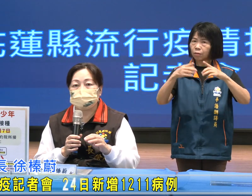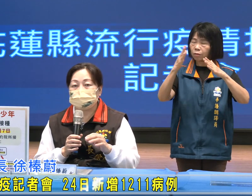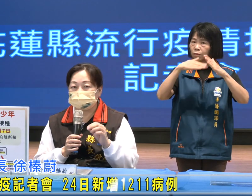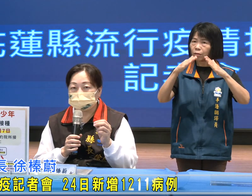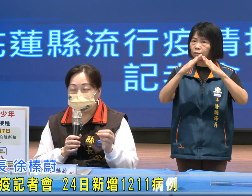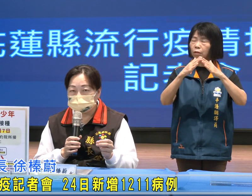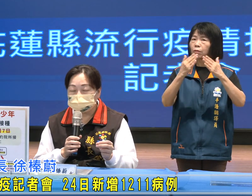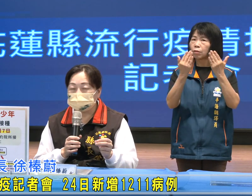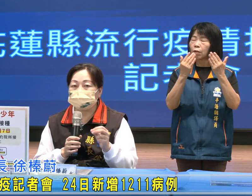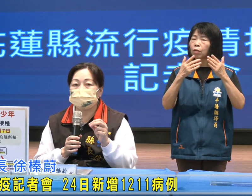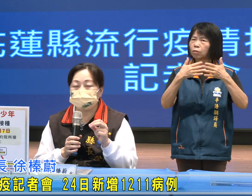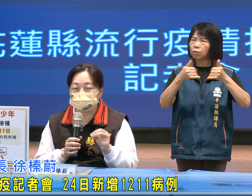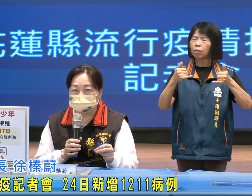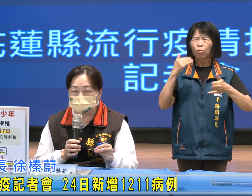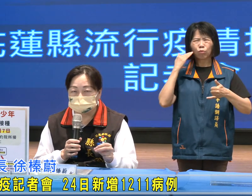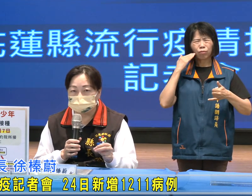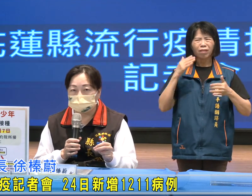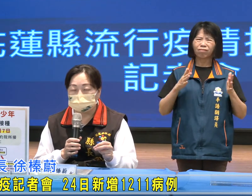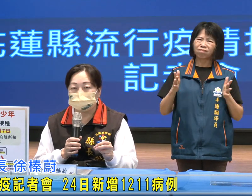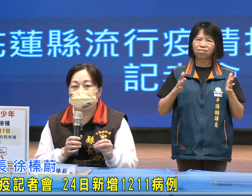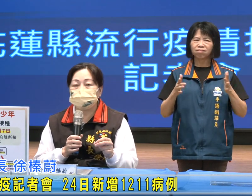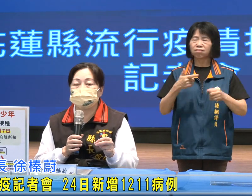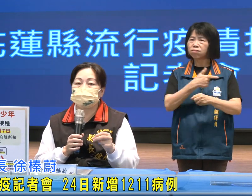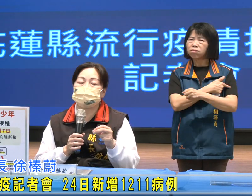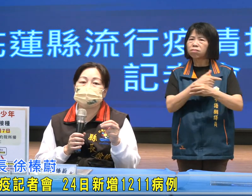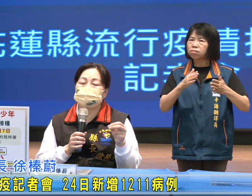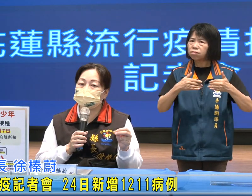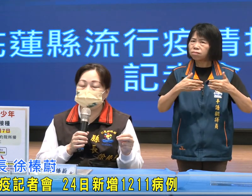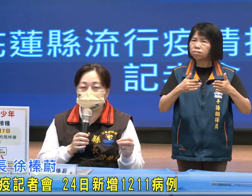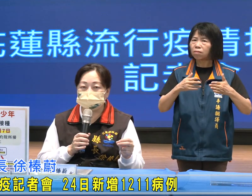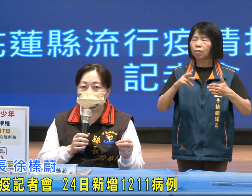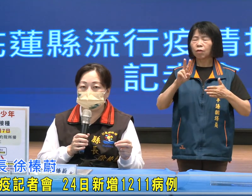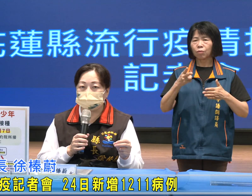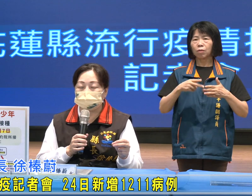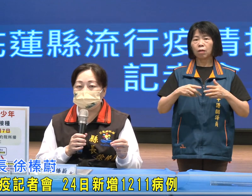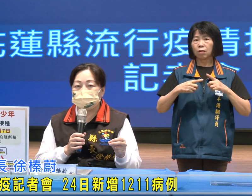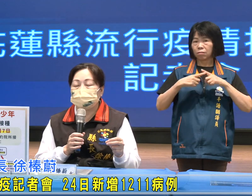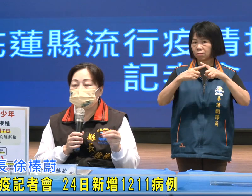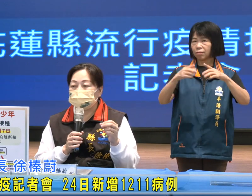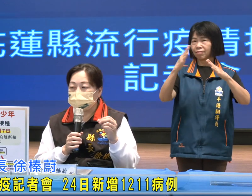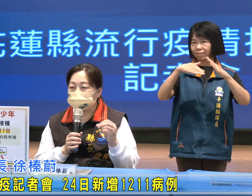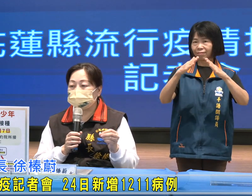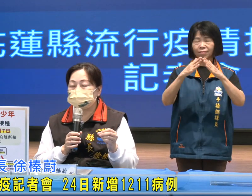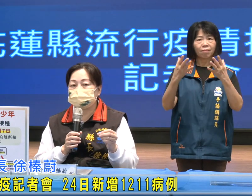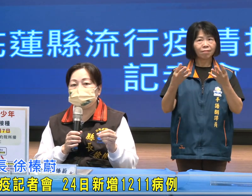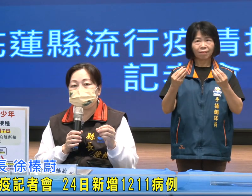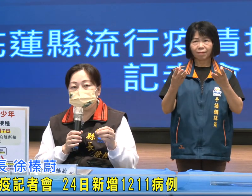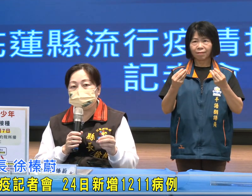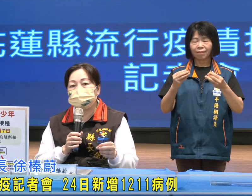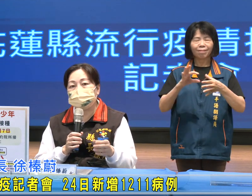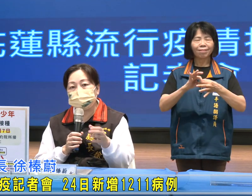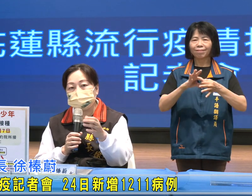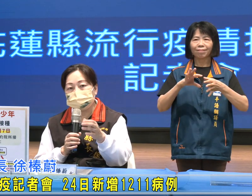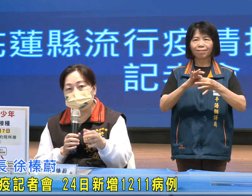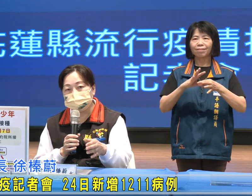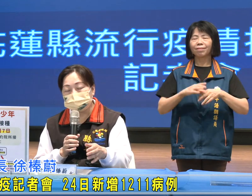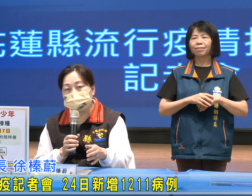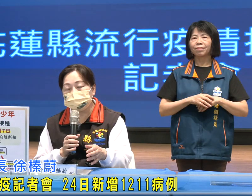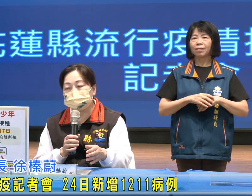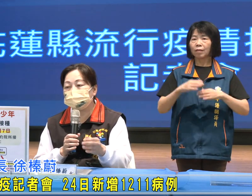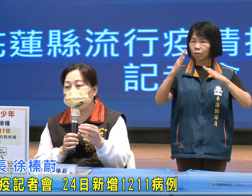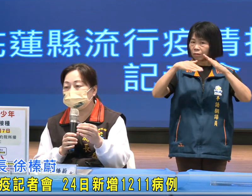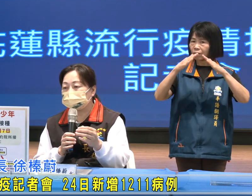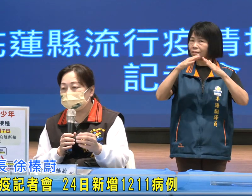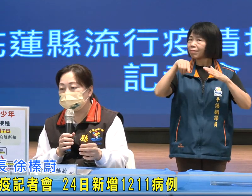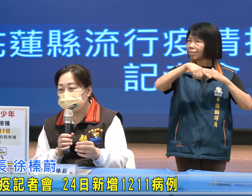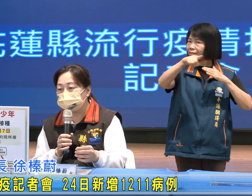果还在犹豫没有施打的话，或者是你没有到校，没有关系，那时候我们的学